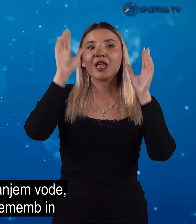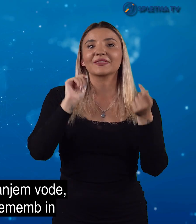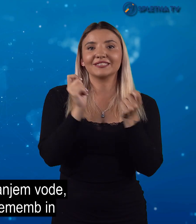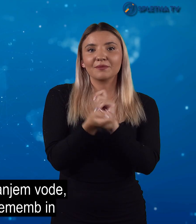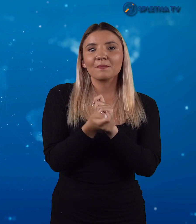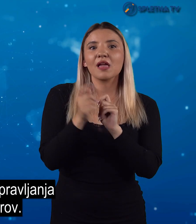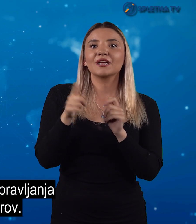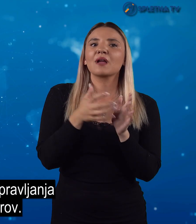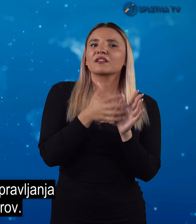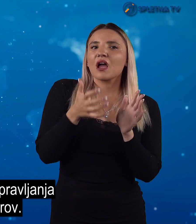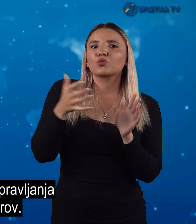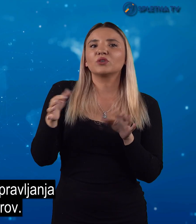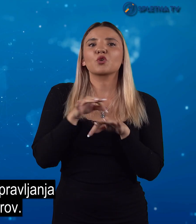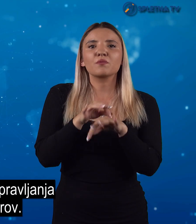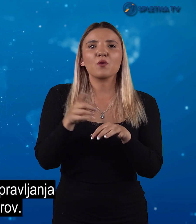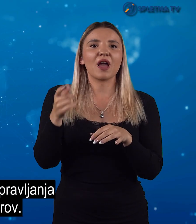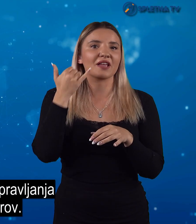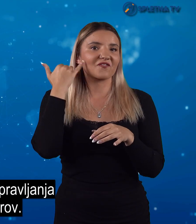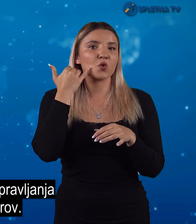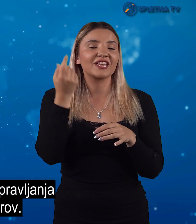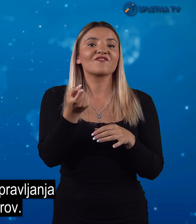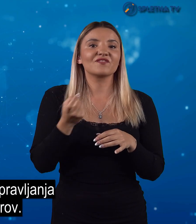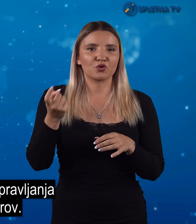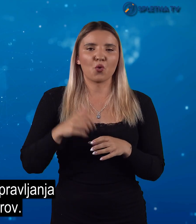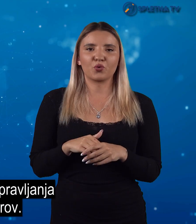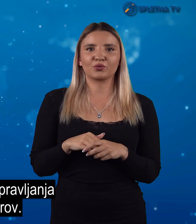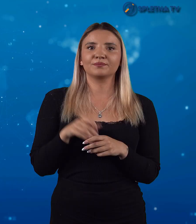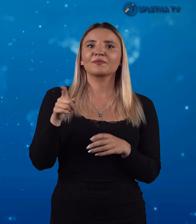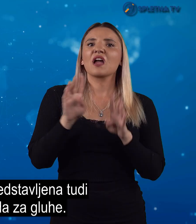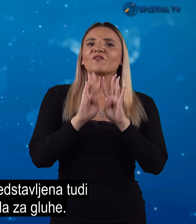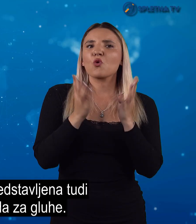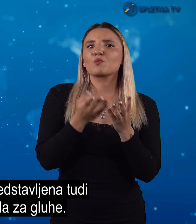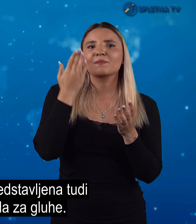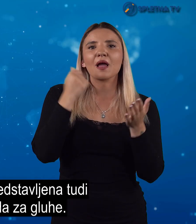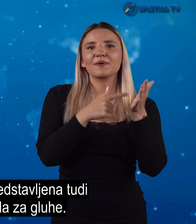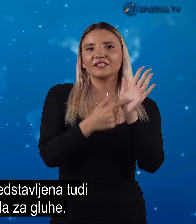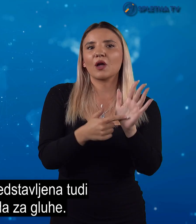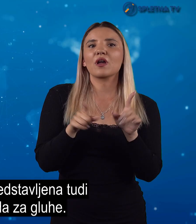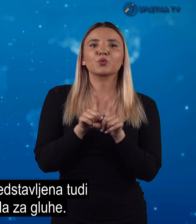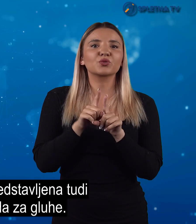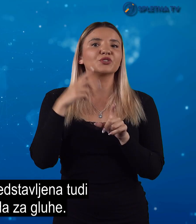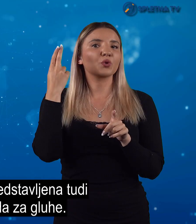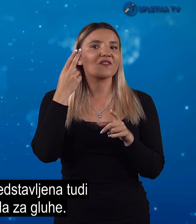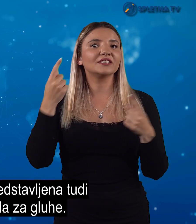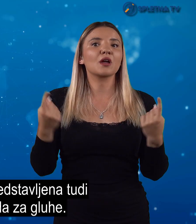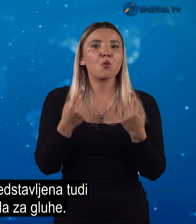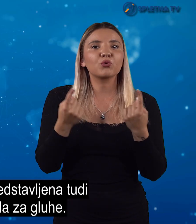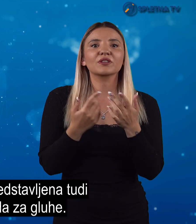vode, podnebnih sprememb in trajnostnega upravljanja vodnih virov. Na forumu je bila predstavljena tudi